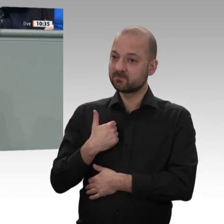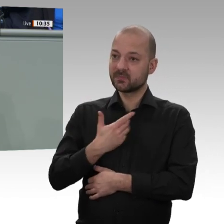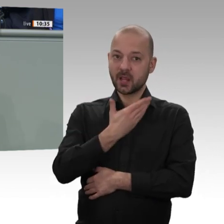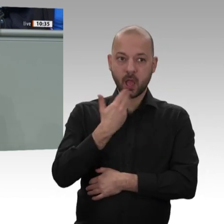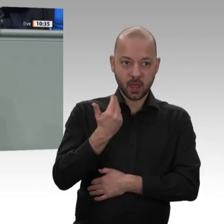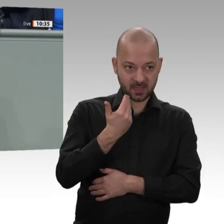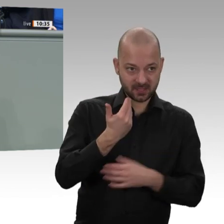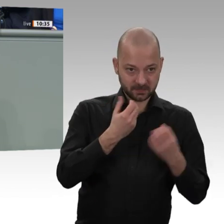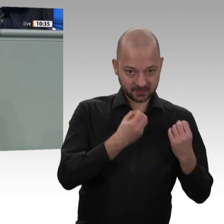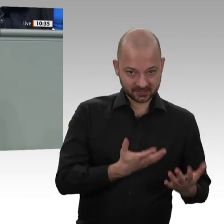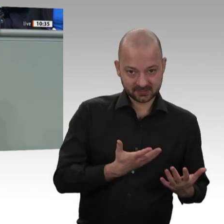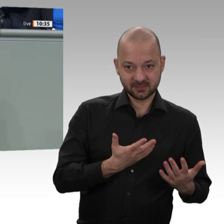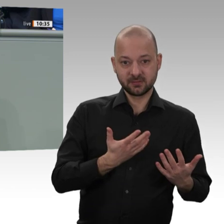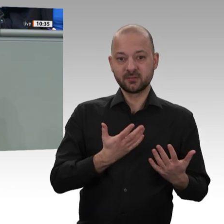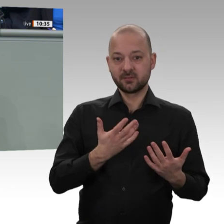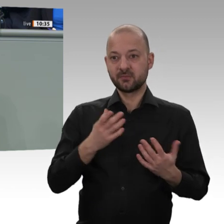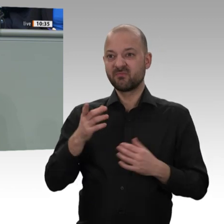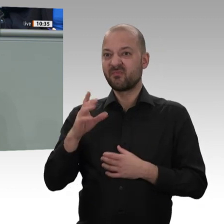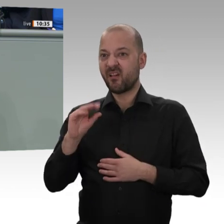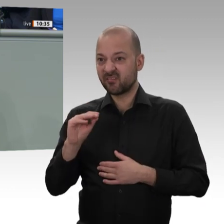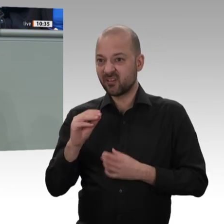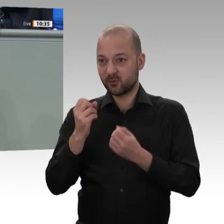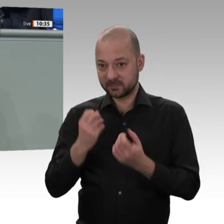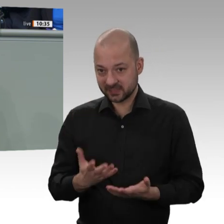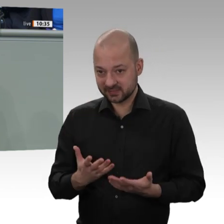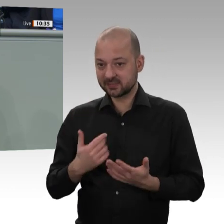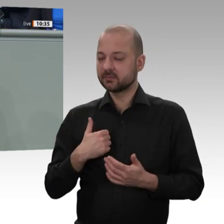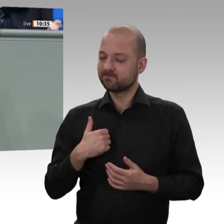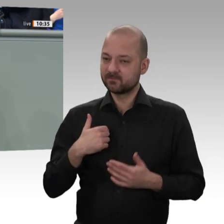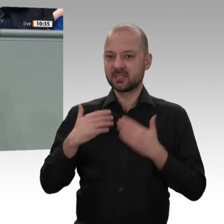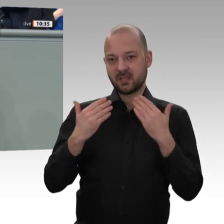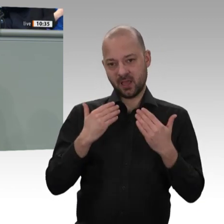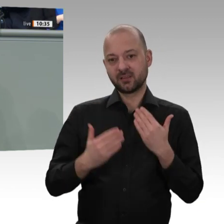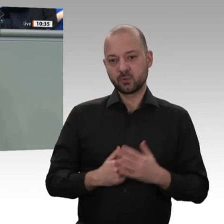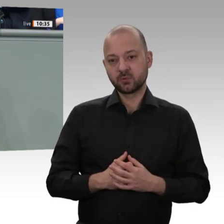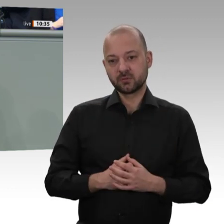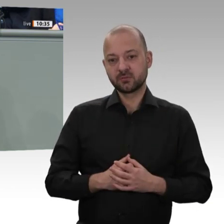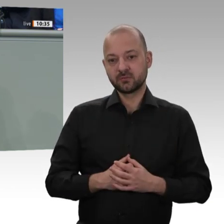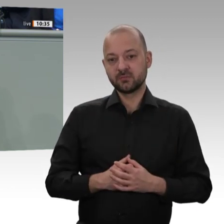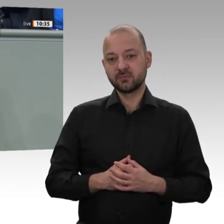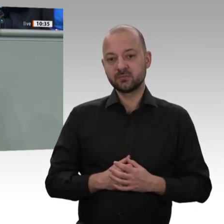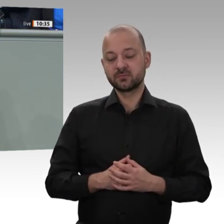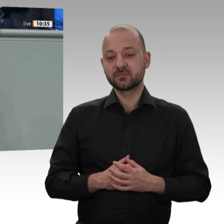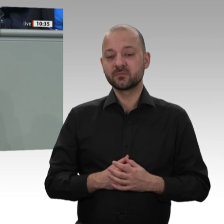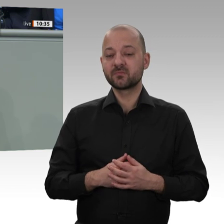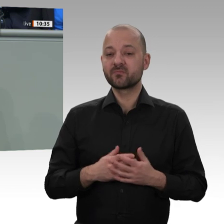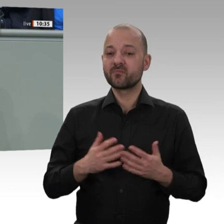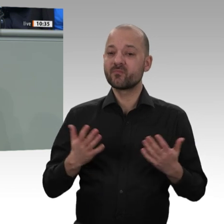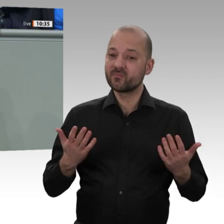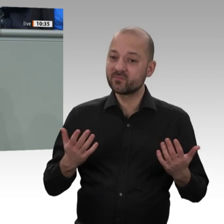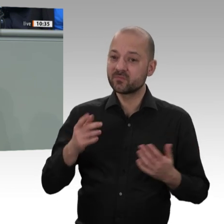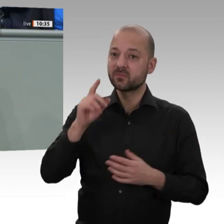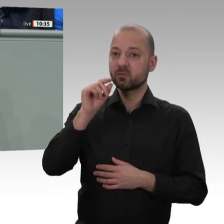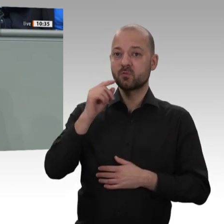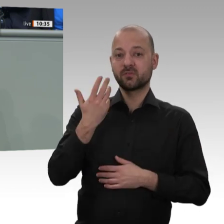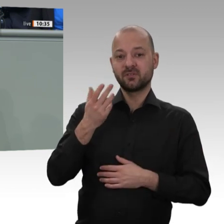Ich schließe in Gedanken an Ferhat Unvar, Mercedes Kirpatz, Sedat Gürbüz, Gökhan Gültekin,